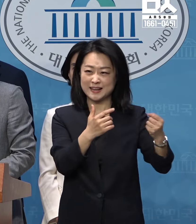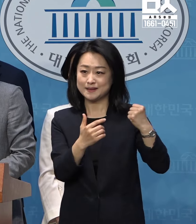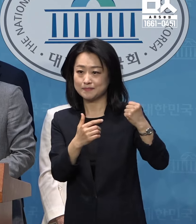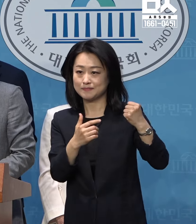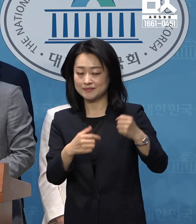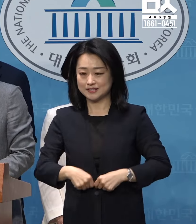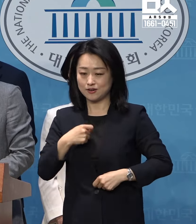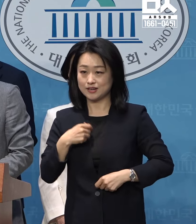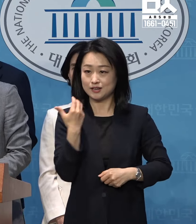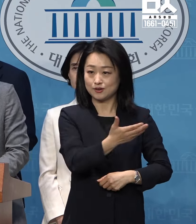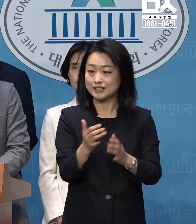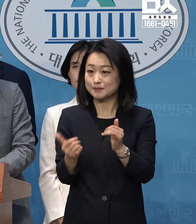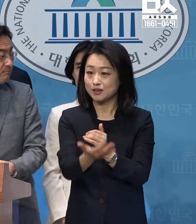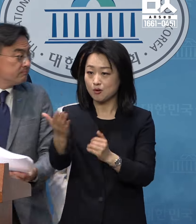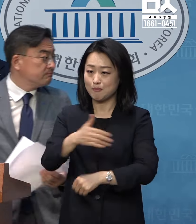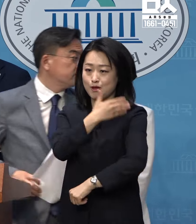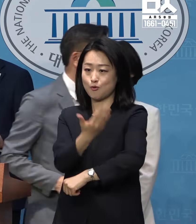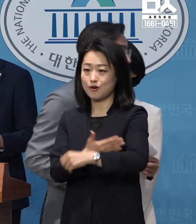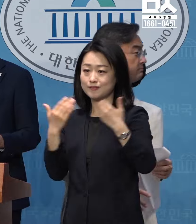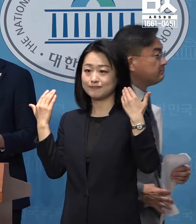시민에게 권리를.